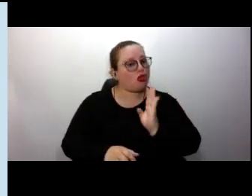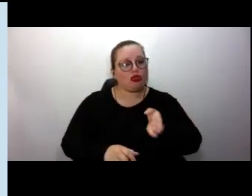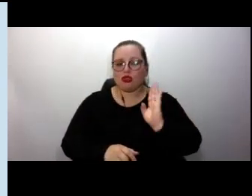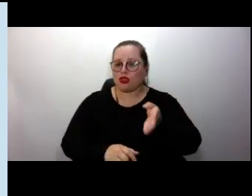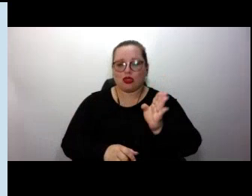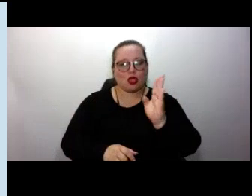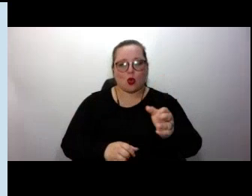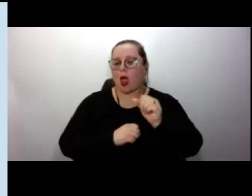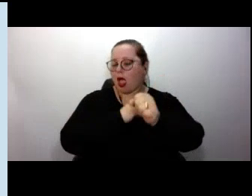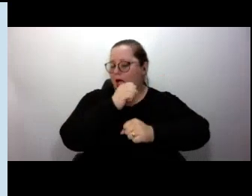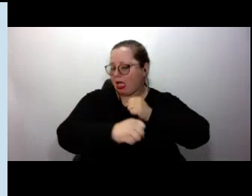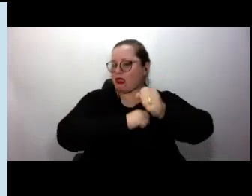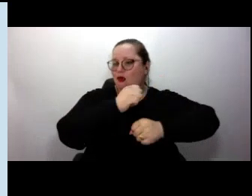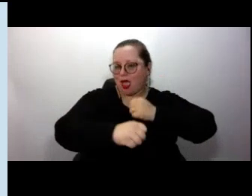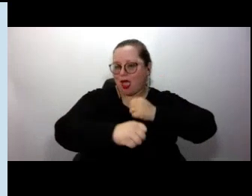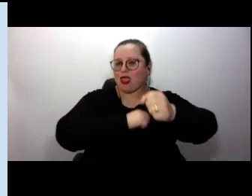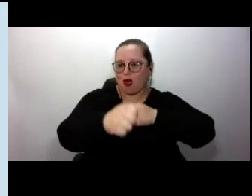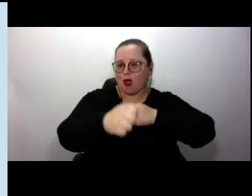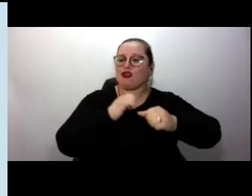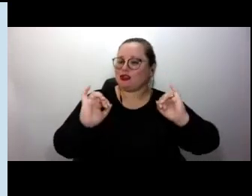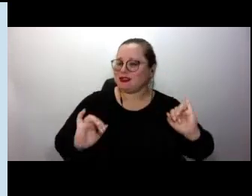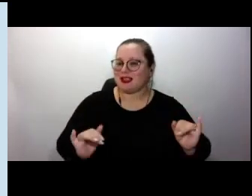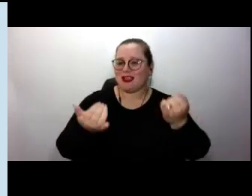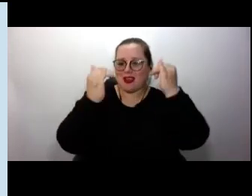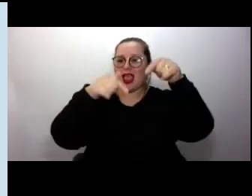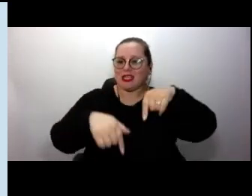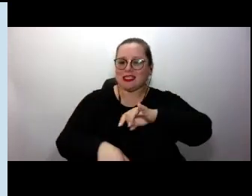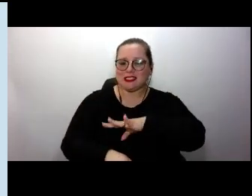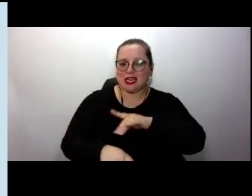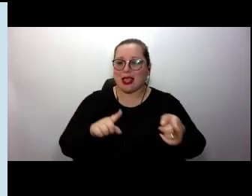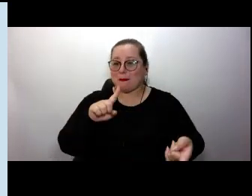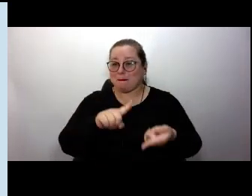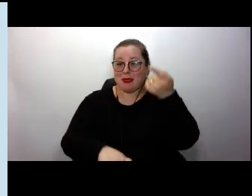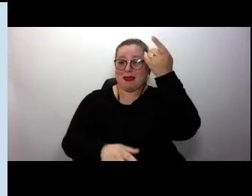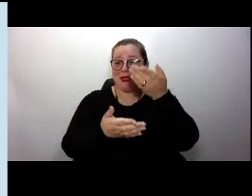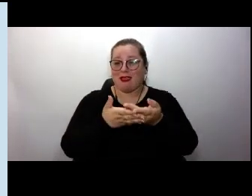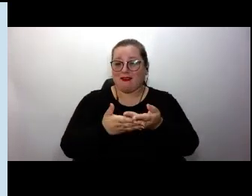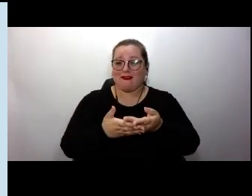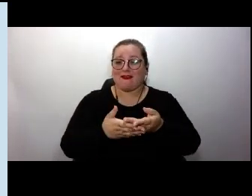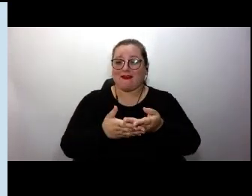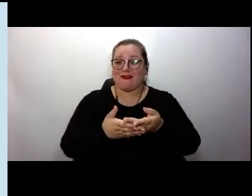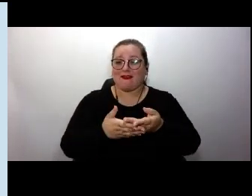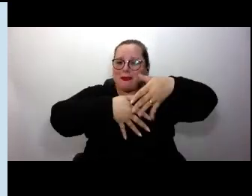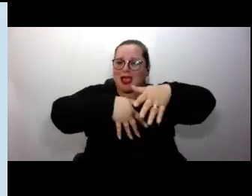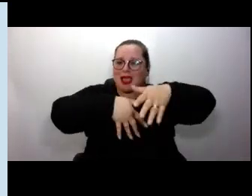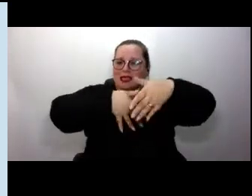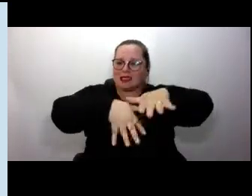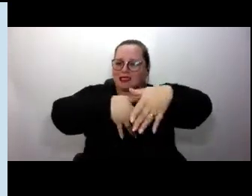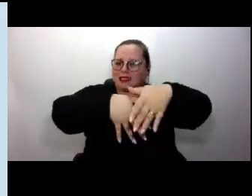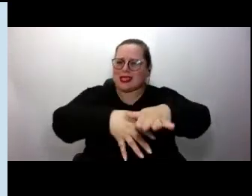a lo largo de los años en nuestro país. La primera celebración a través de una marcha fue por allá por